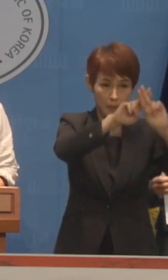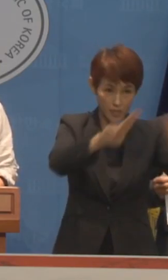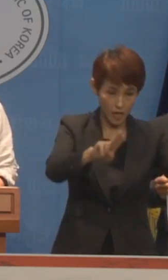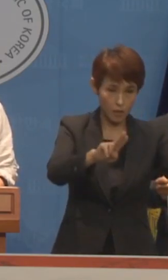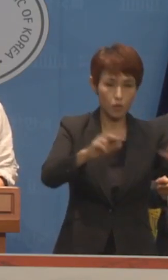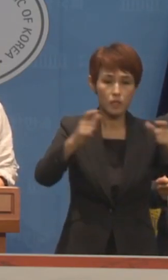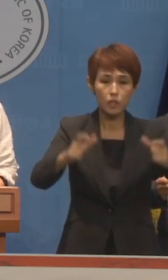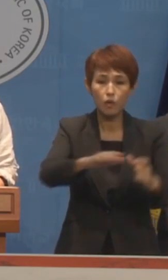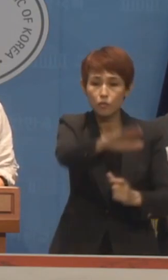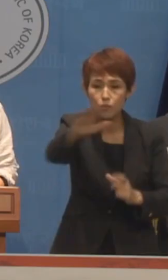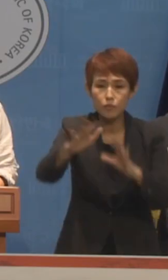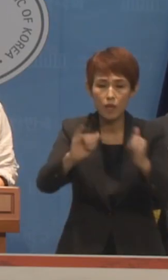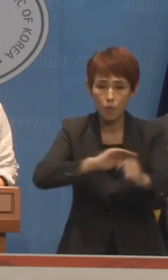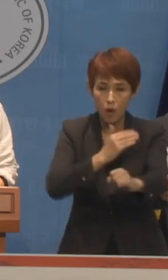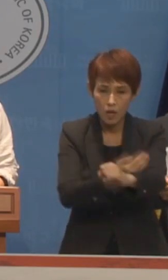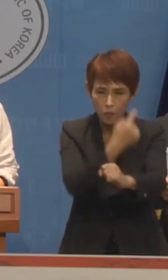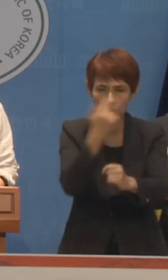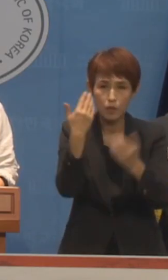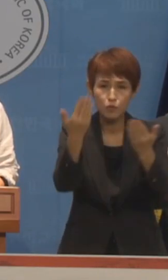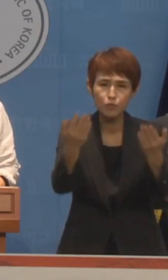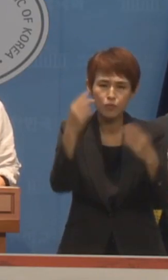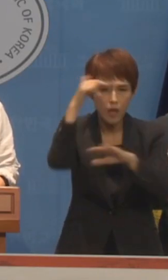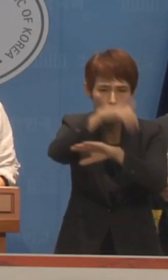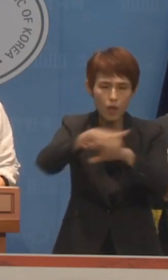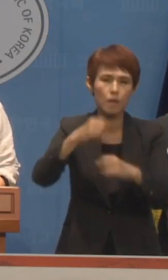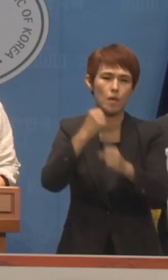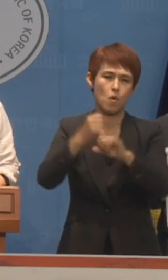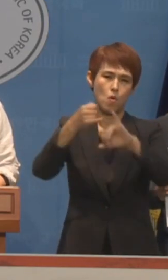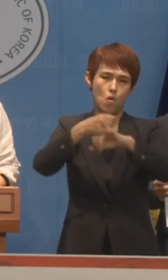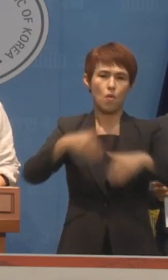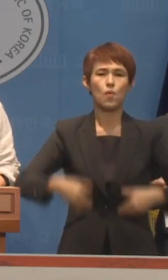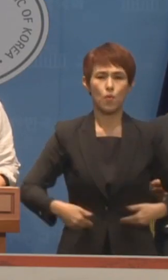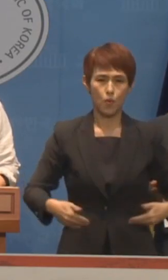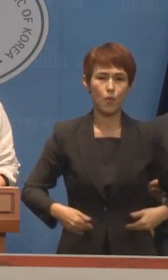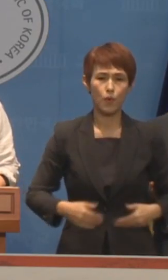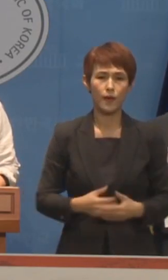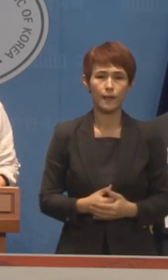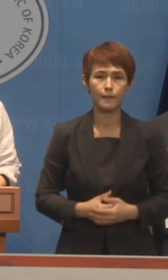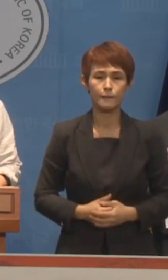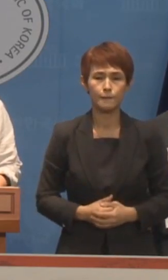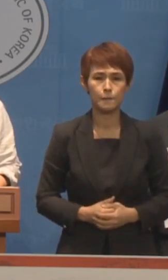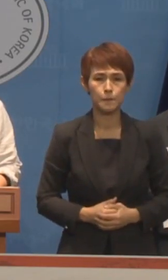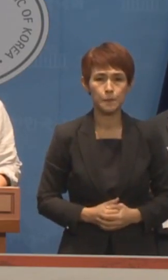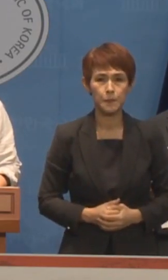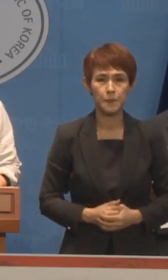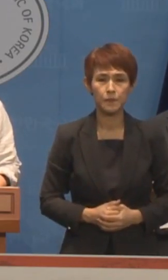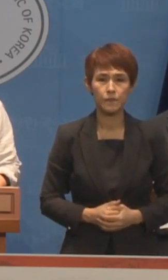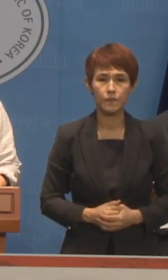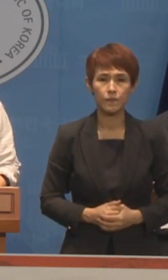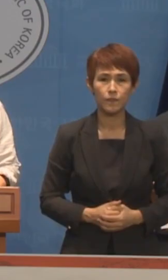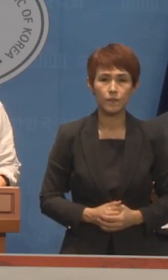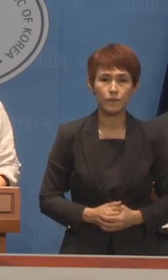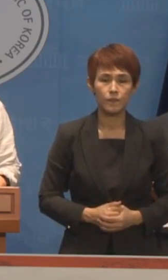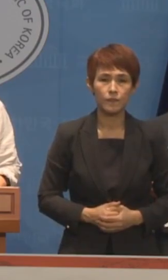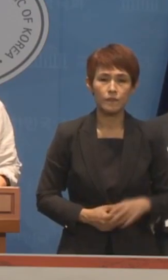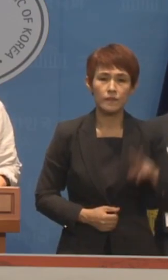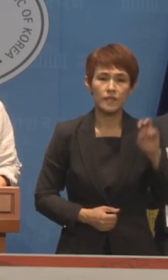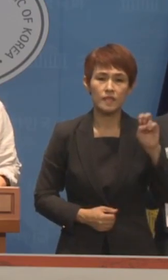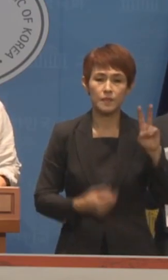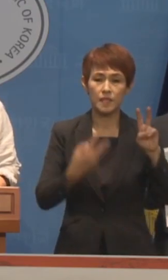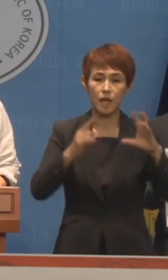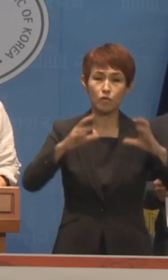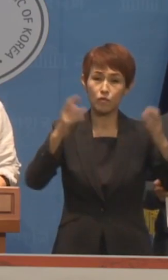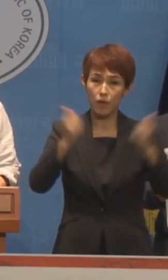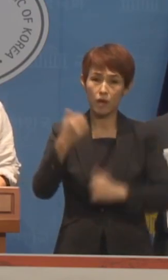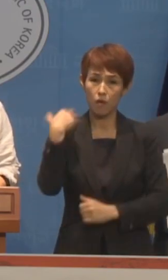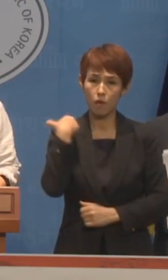노동자들의 권리를 실질적으로 보장할 수 있는 계획도 반드시 뒷받침되어야 합니다. 이 시점에서 22대 국회의 역할이